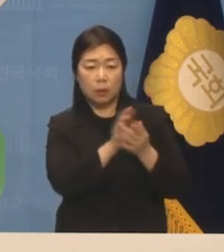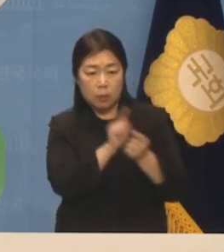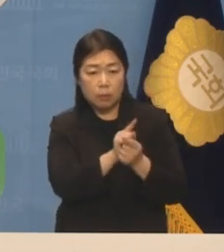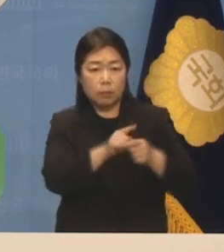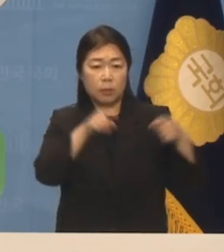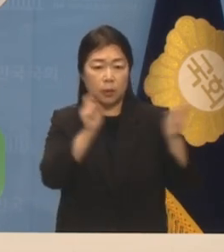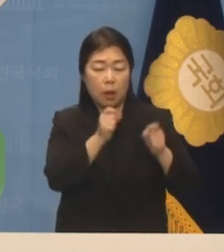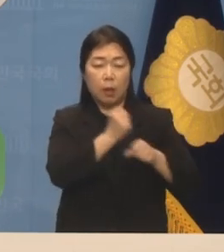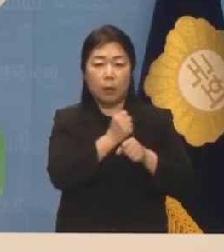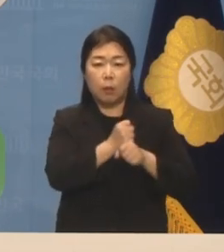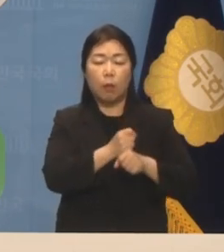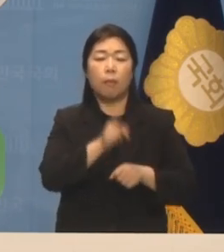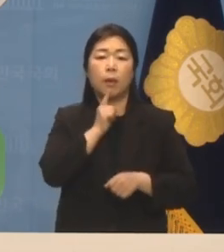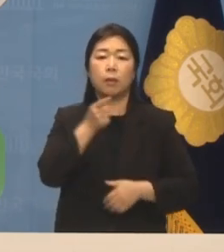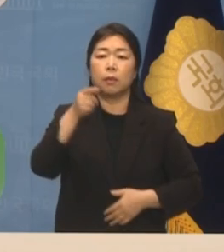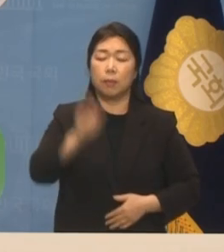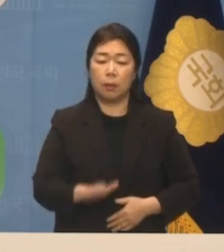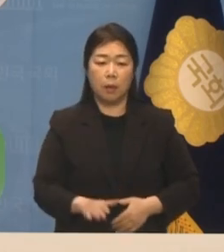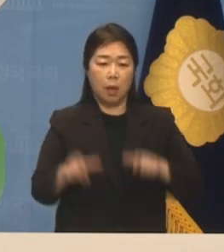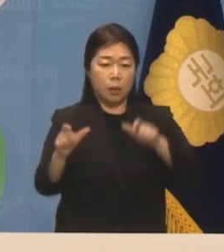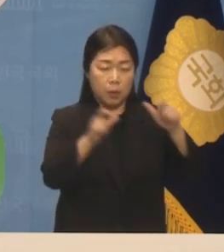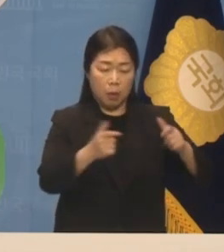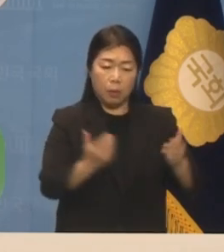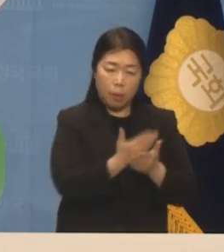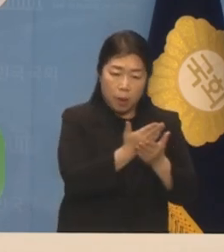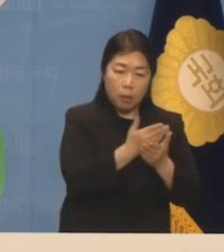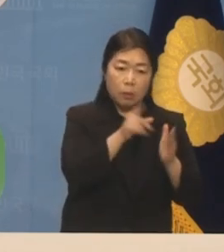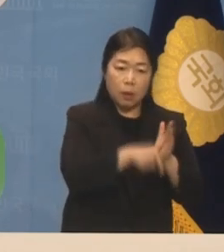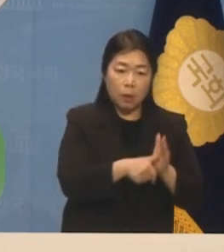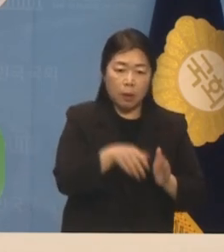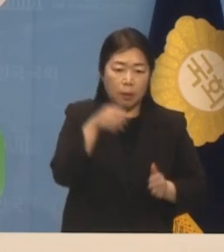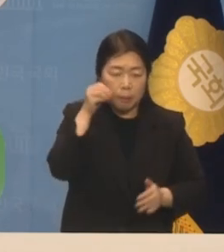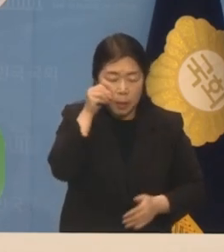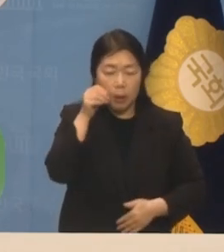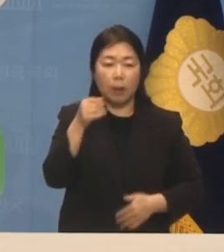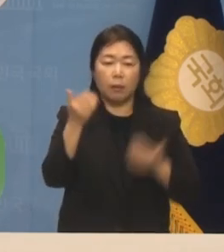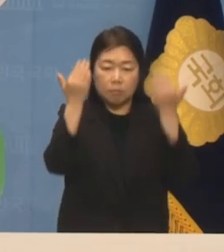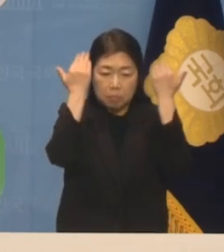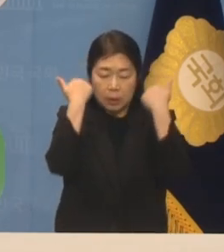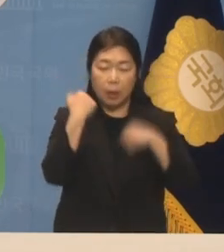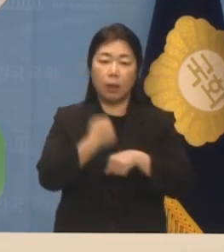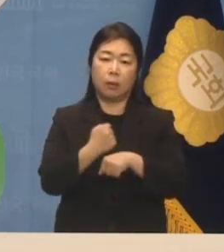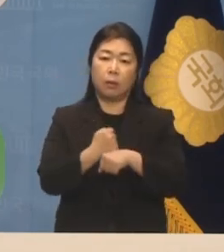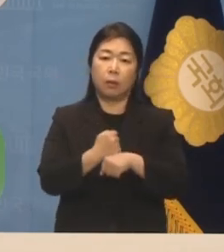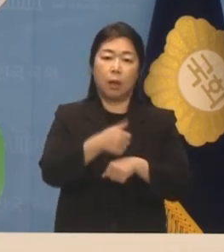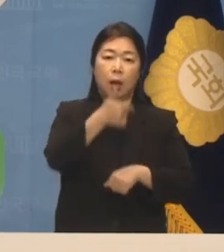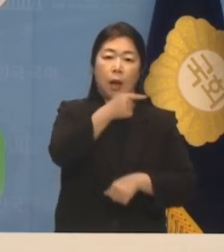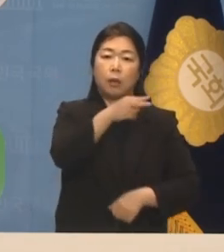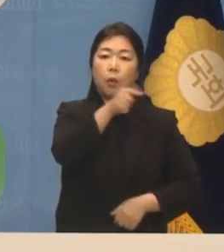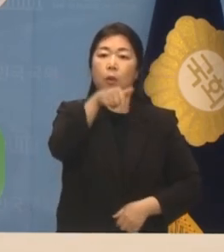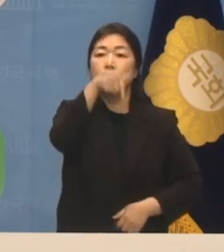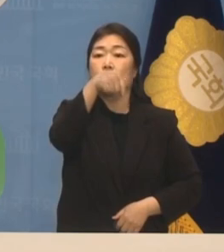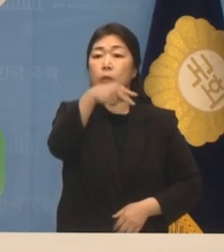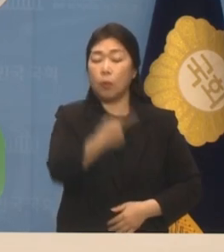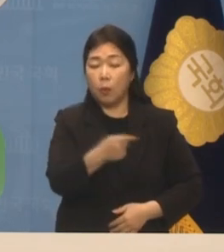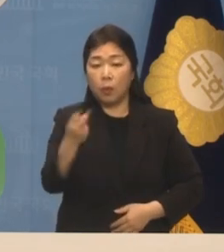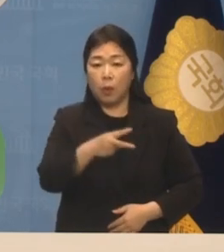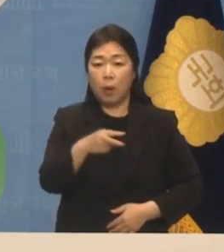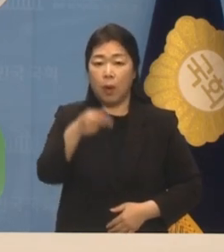수사학을 쓰면서도 지역 개발구 앞에 무릎 꿇고 가덕도공항, 새만금공항, 제주 2공항